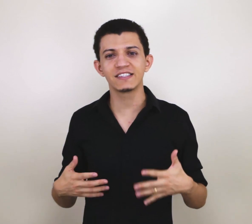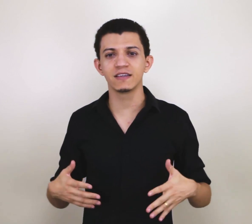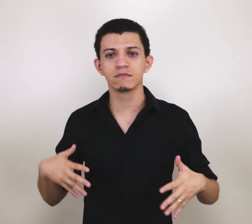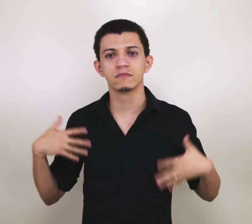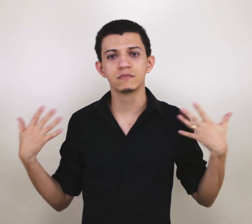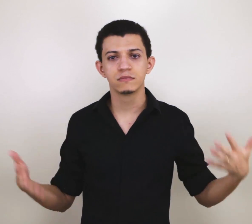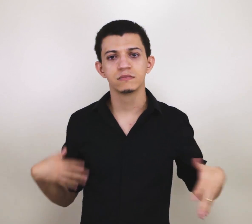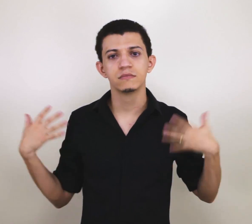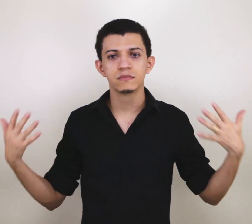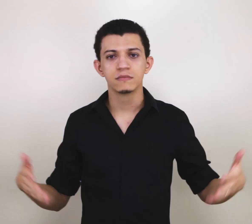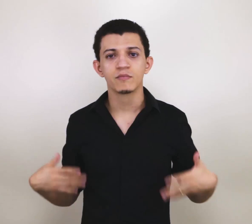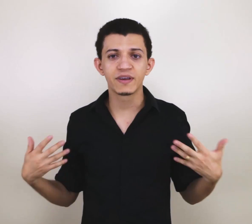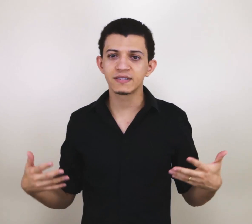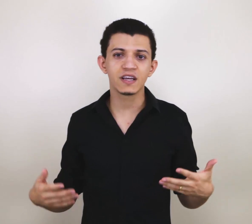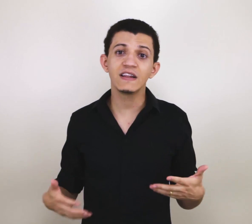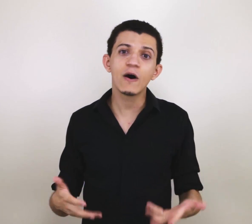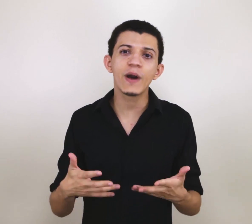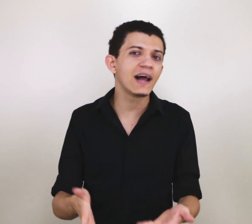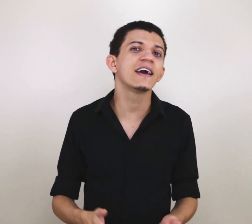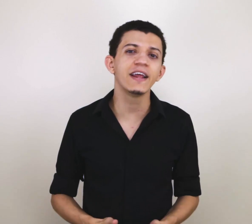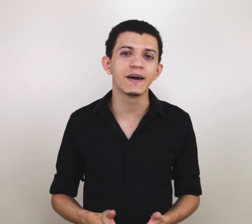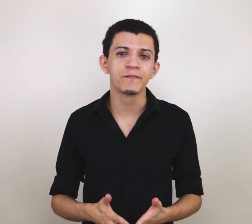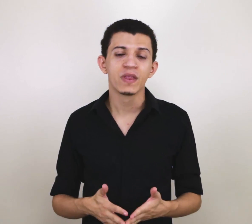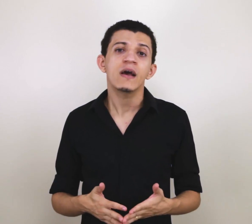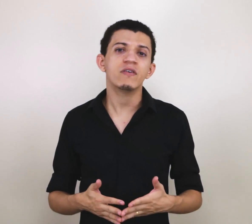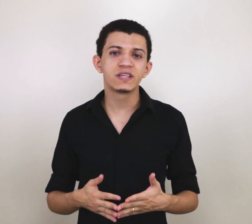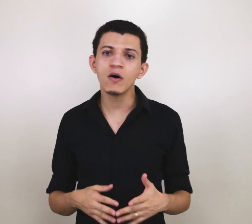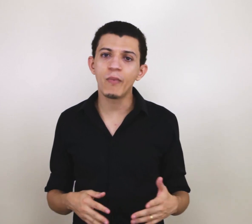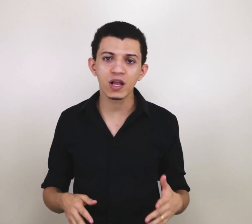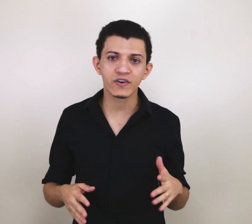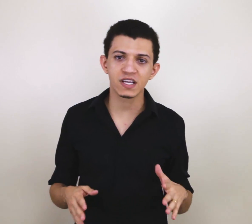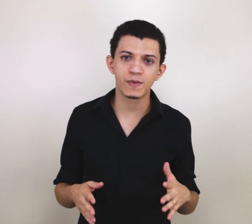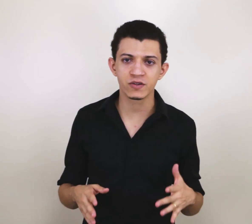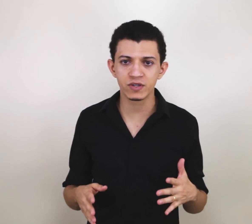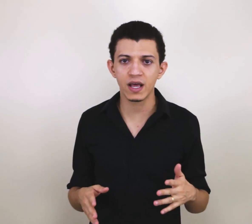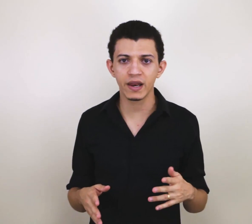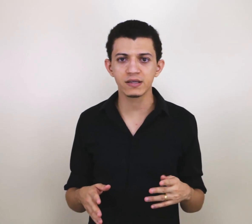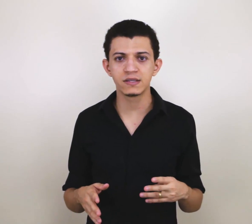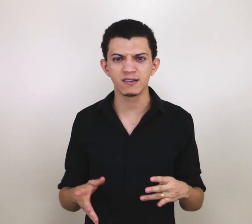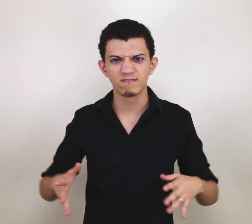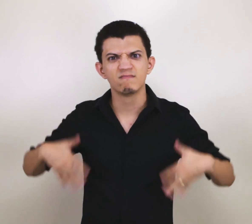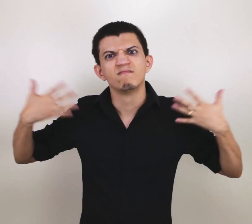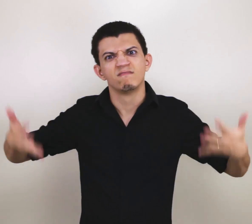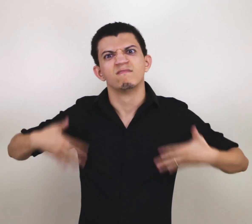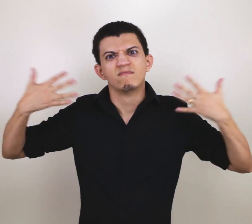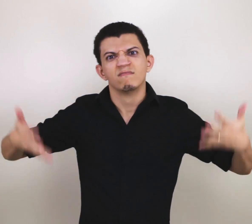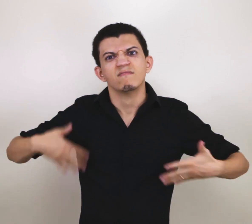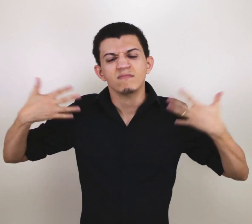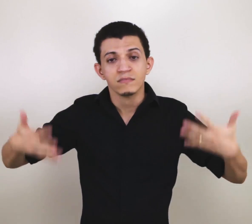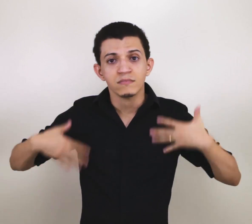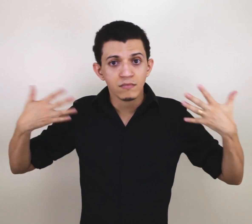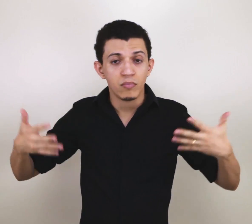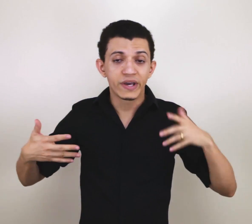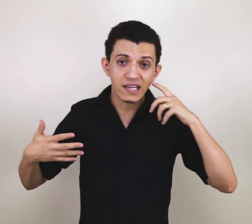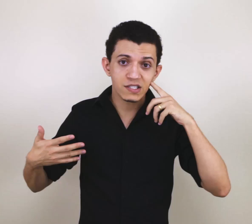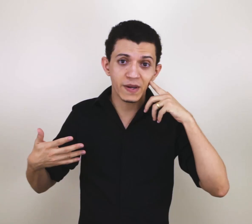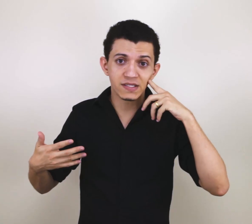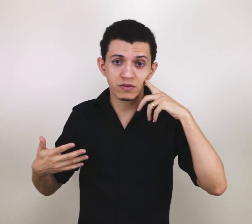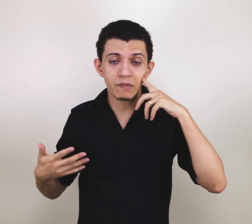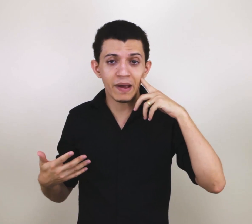assim, que isso aí não é alegria. Você não pode fazer a expressão de alegria assim, porque essa expressão também